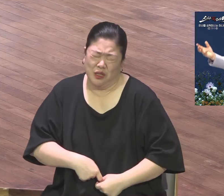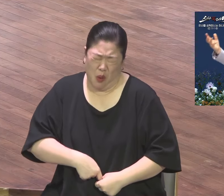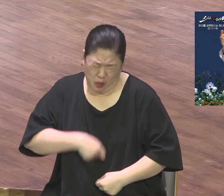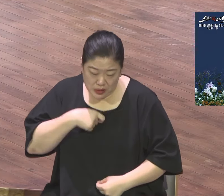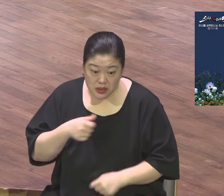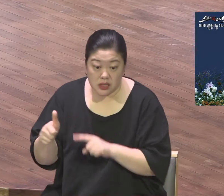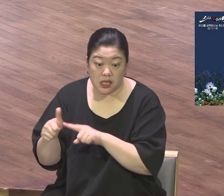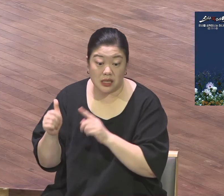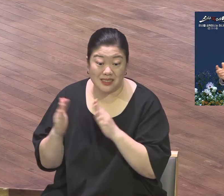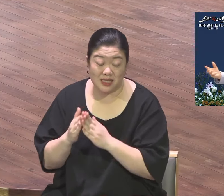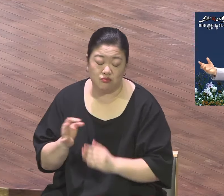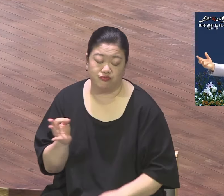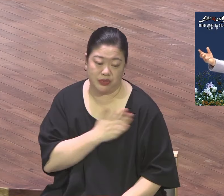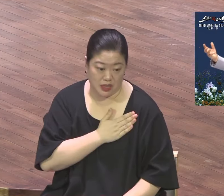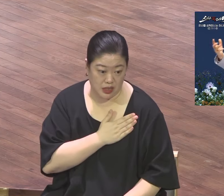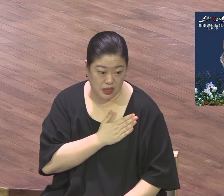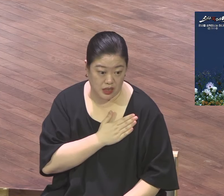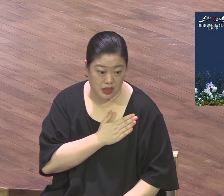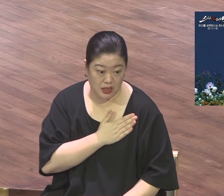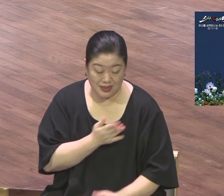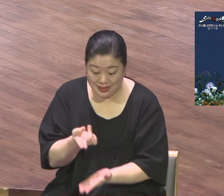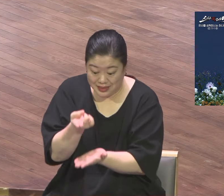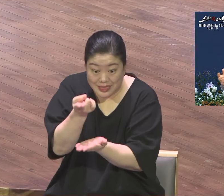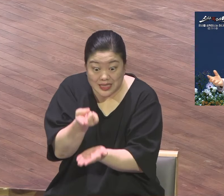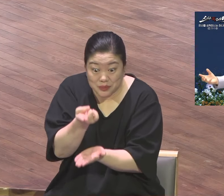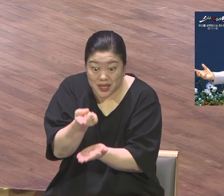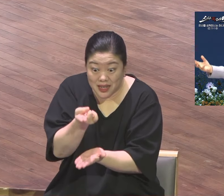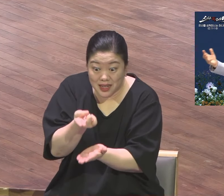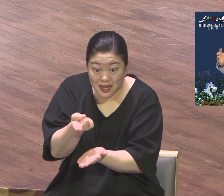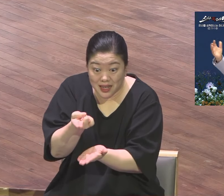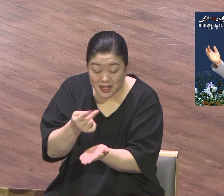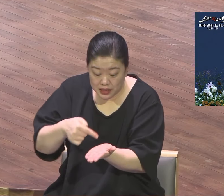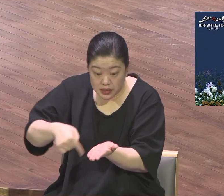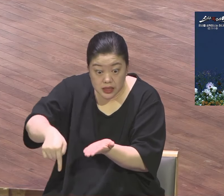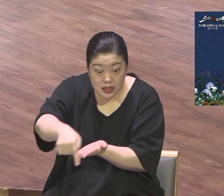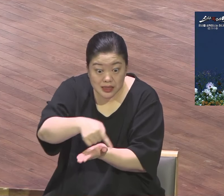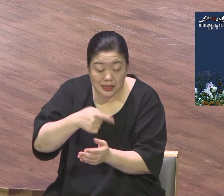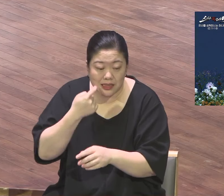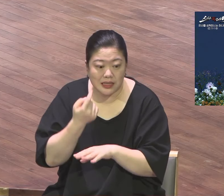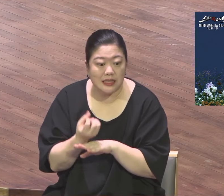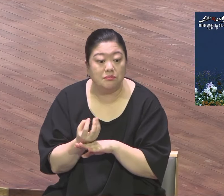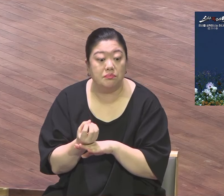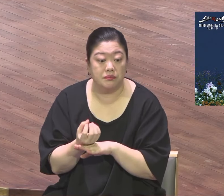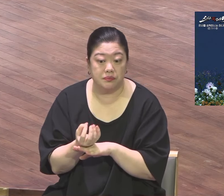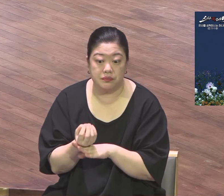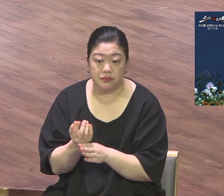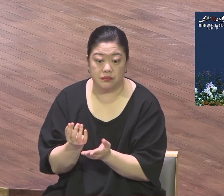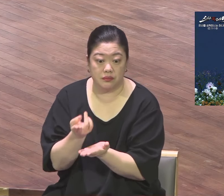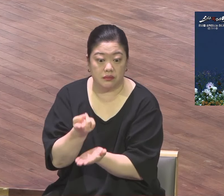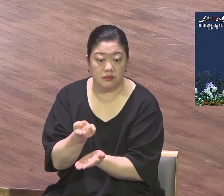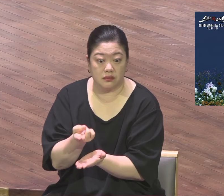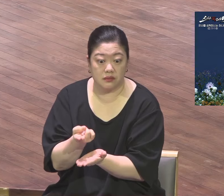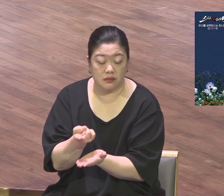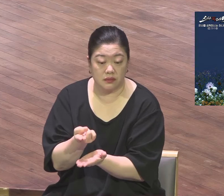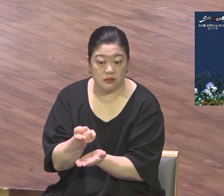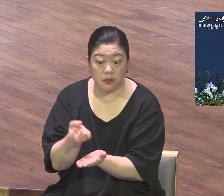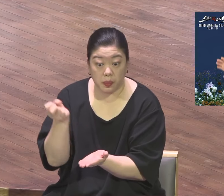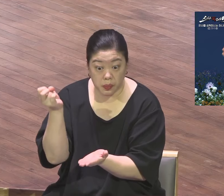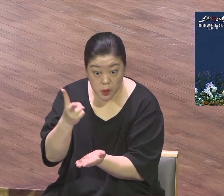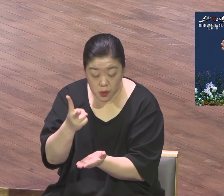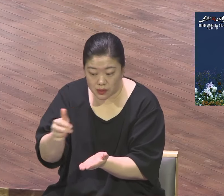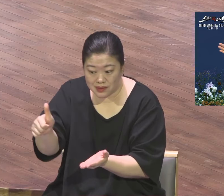세계에서 짠 왕들의 딸들 막 미인들 다 끌어모았어요. 그 정도로